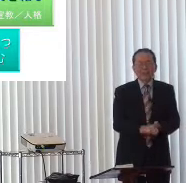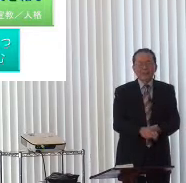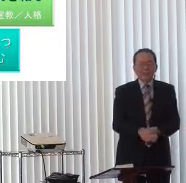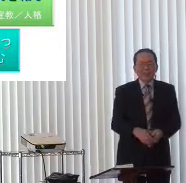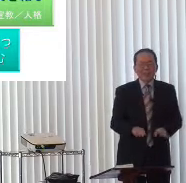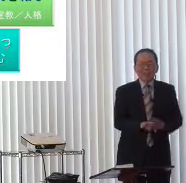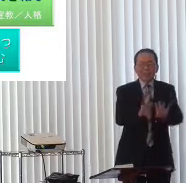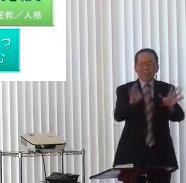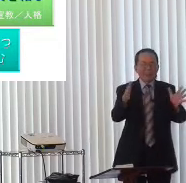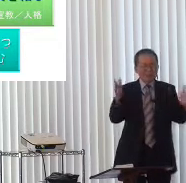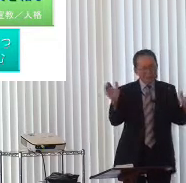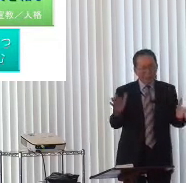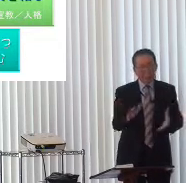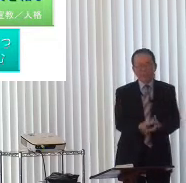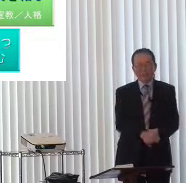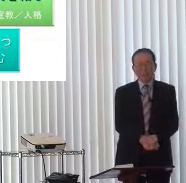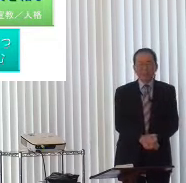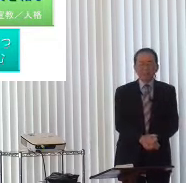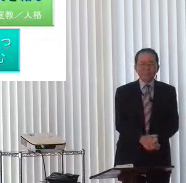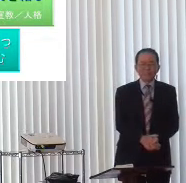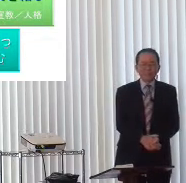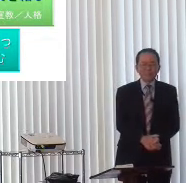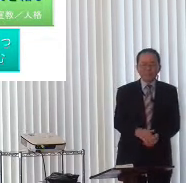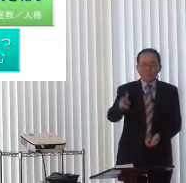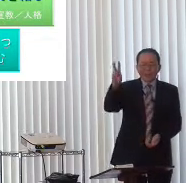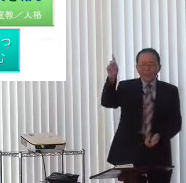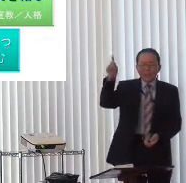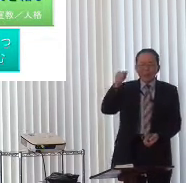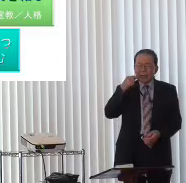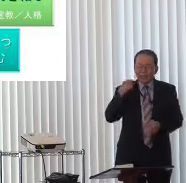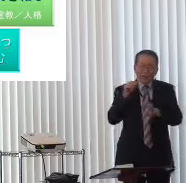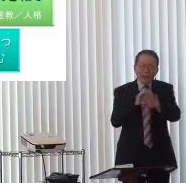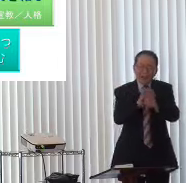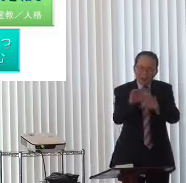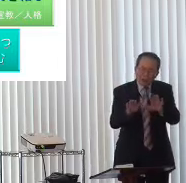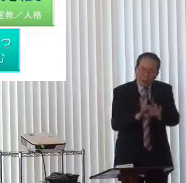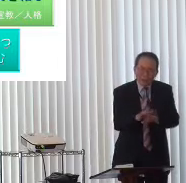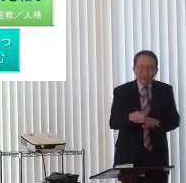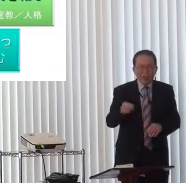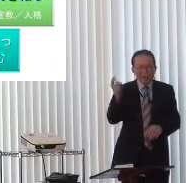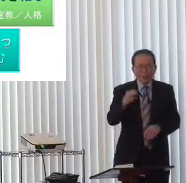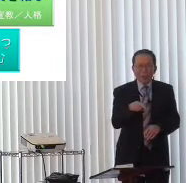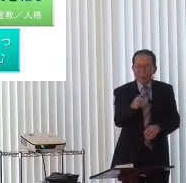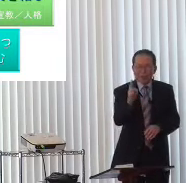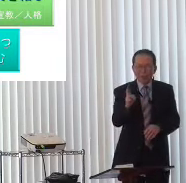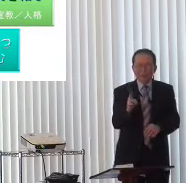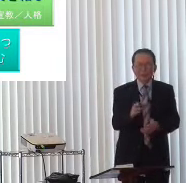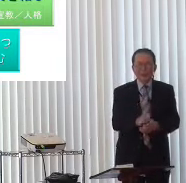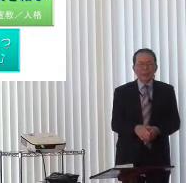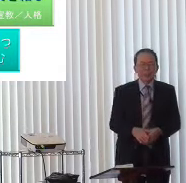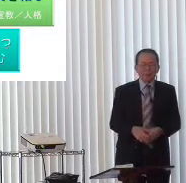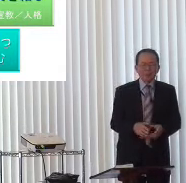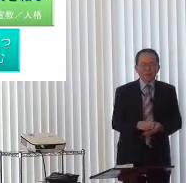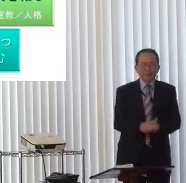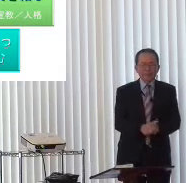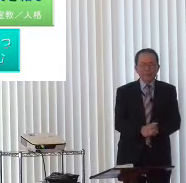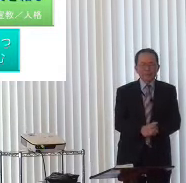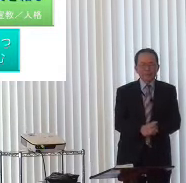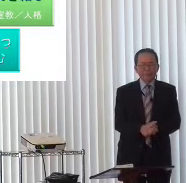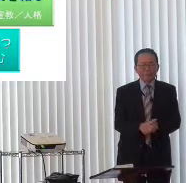始まったものではありません。あなたの憐れみがまたこうして伸びたということ